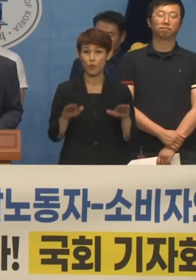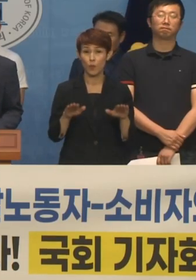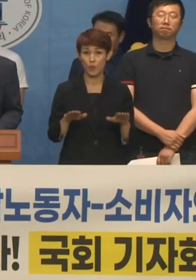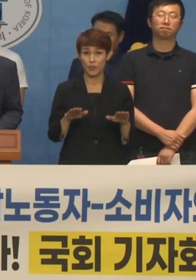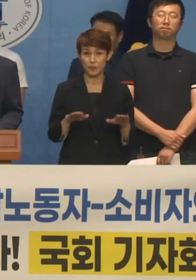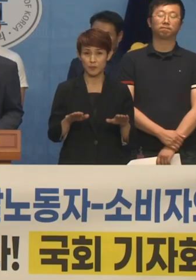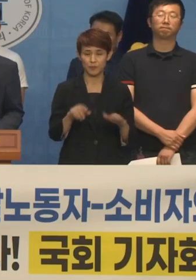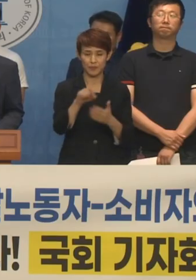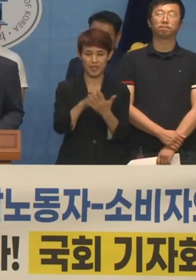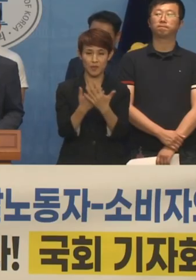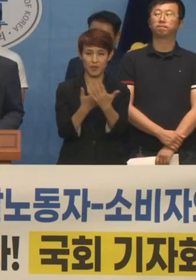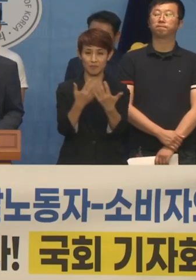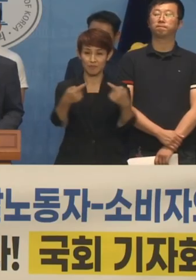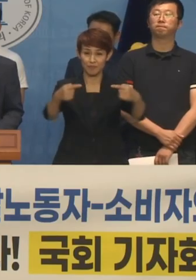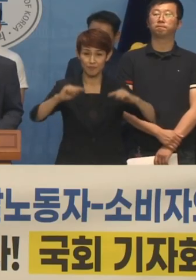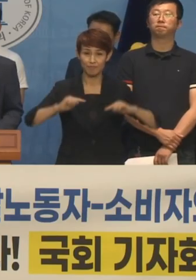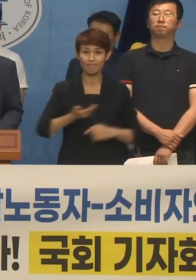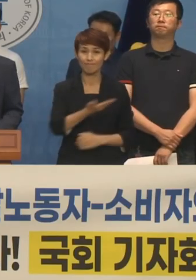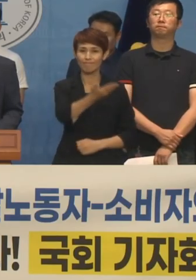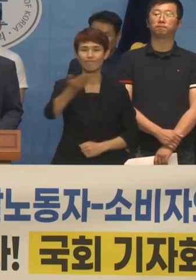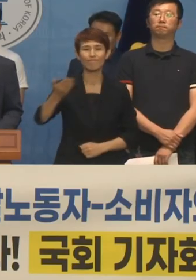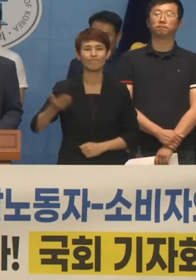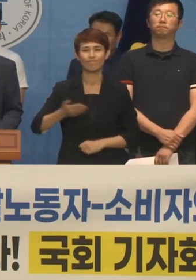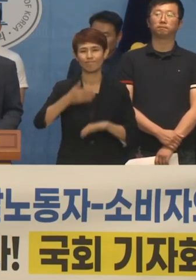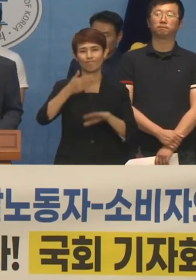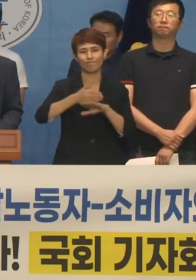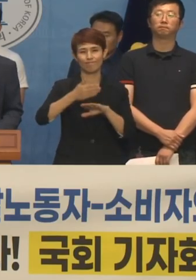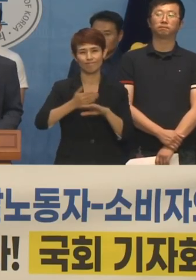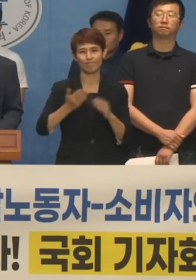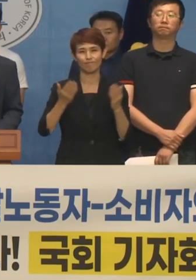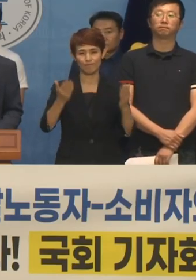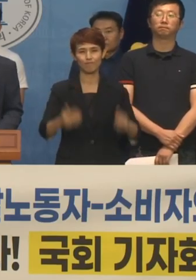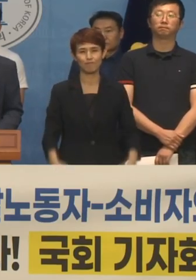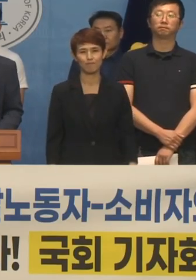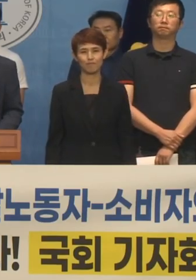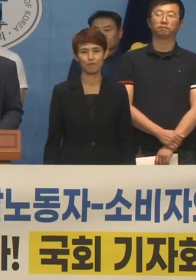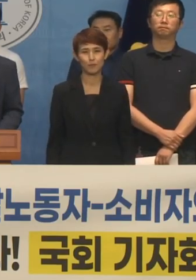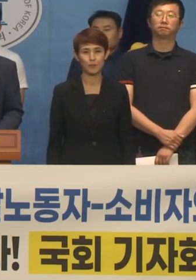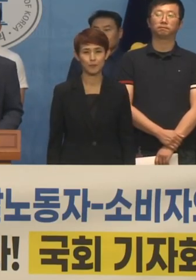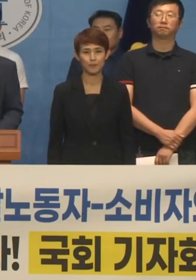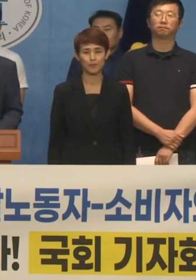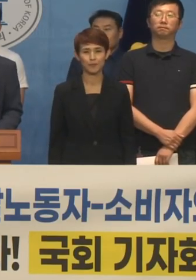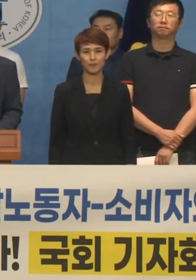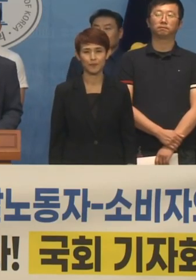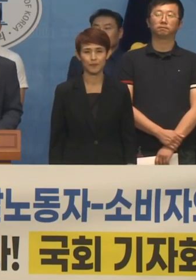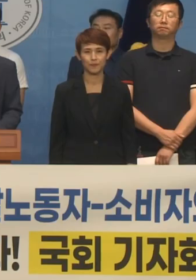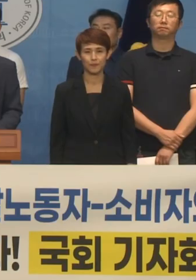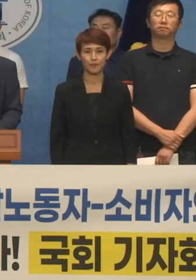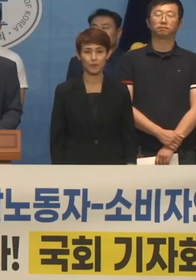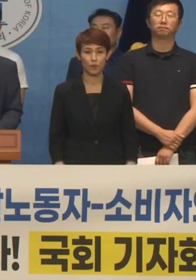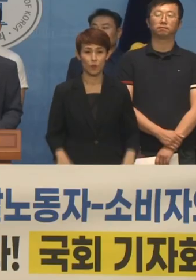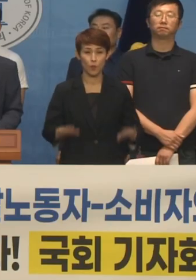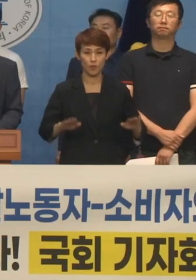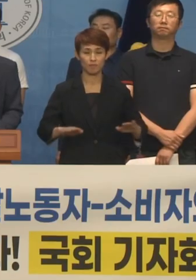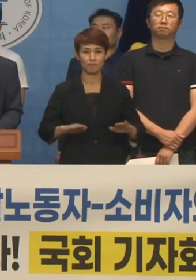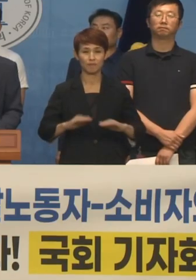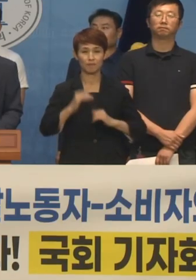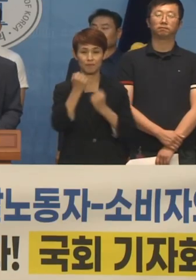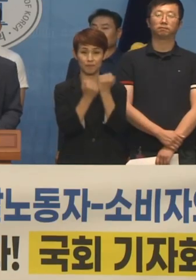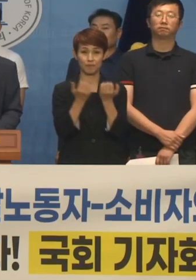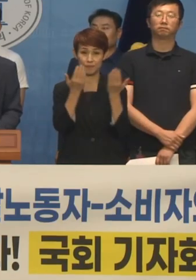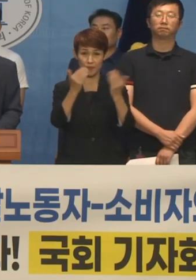오늘 기자회견에 참석해 주신 모든 분들께 다시 한번 감사드립니다. 이상으로 배달 플랫폼의